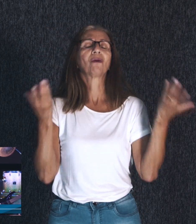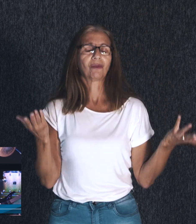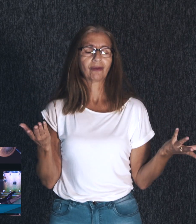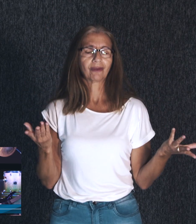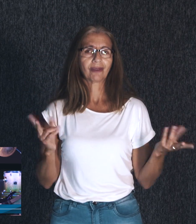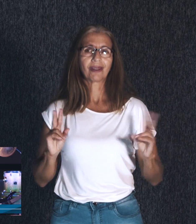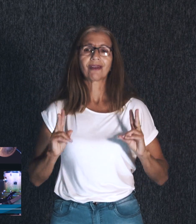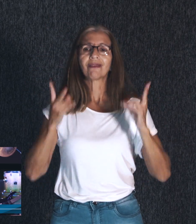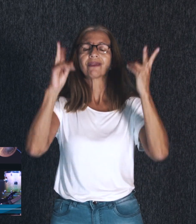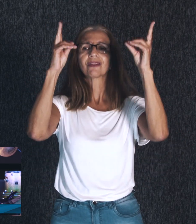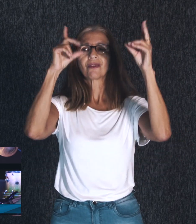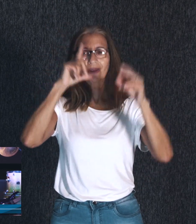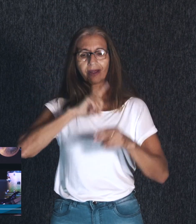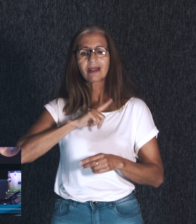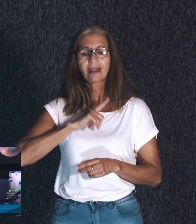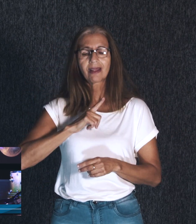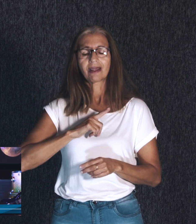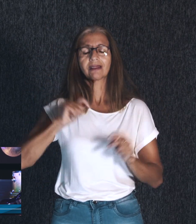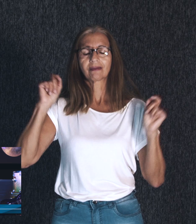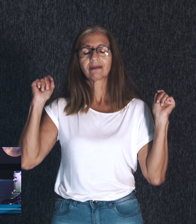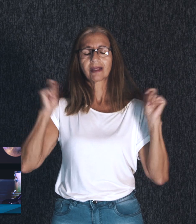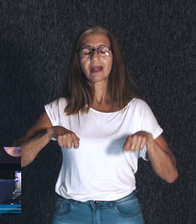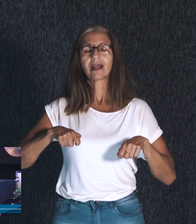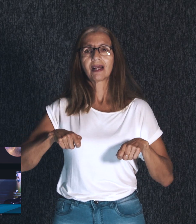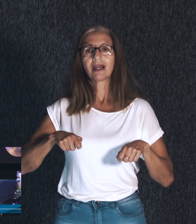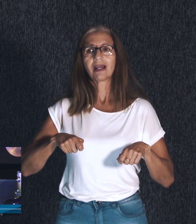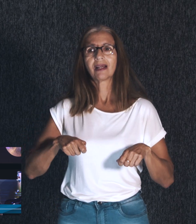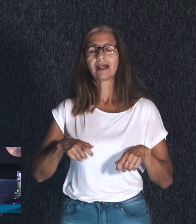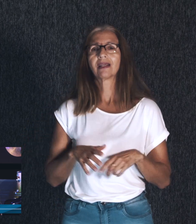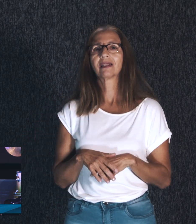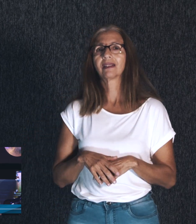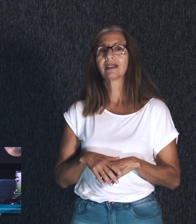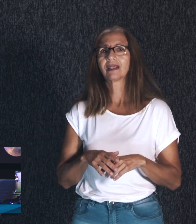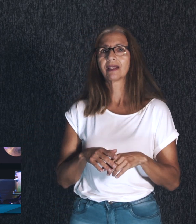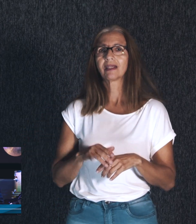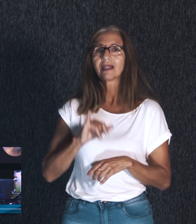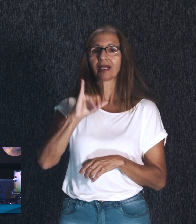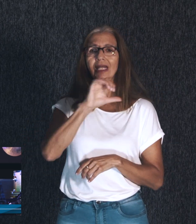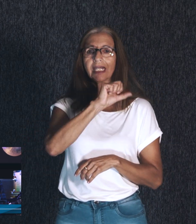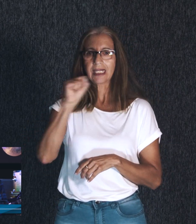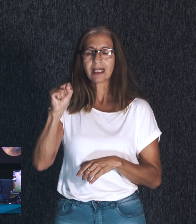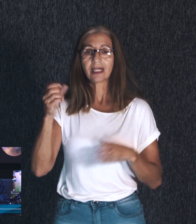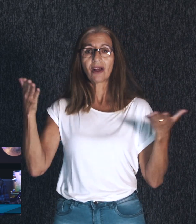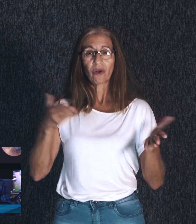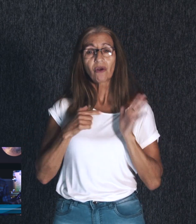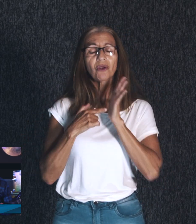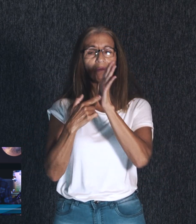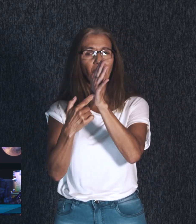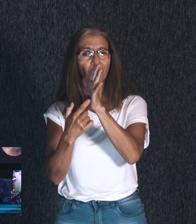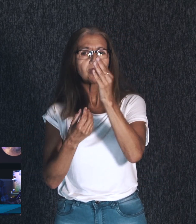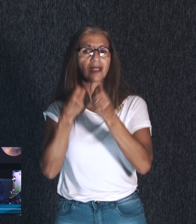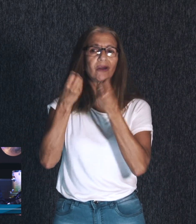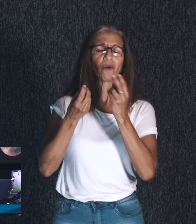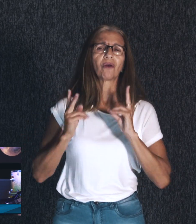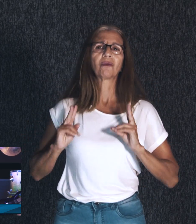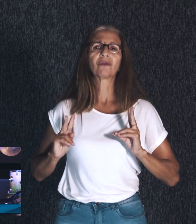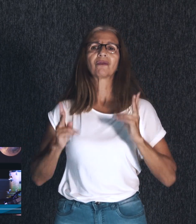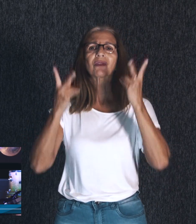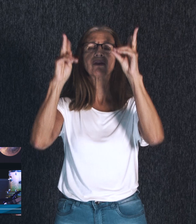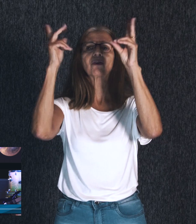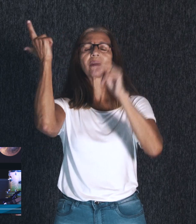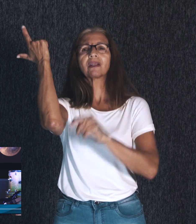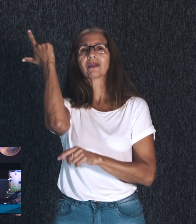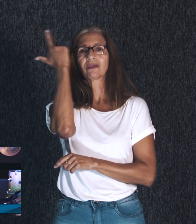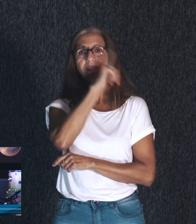É sobre isso que a gente vai conversar nessa noite, baseado no livro de Isaías, no capítulo 43, versículo 1 em